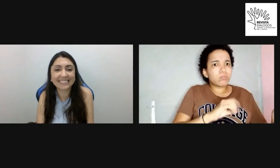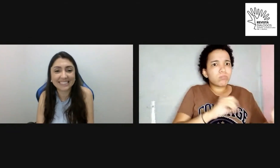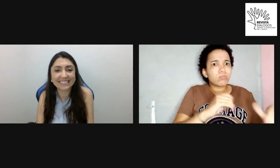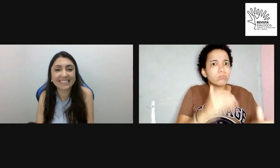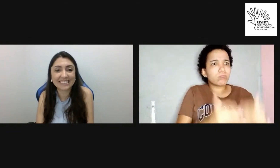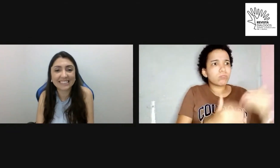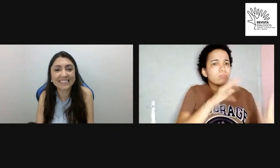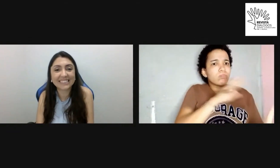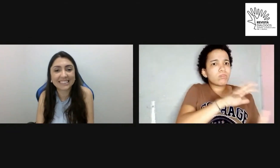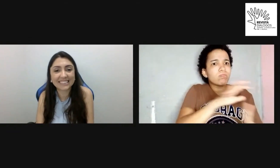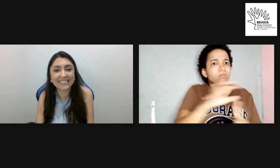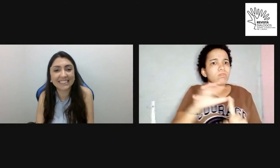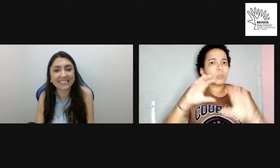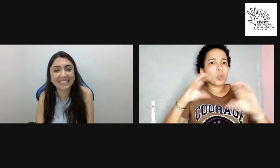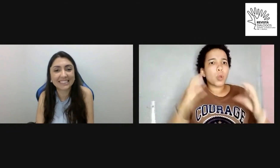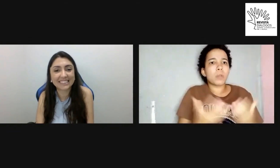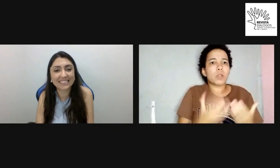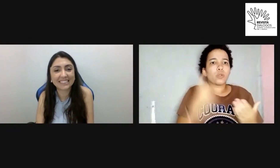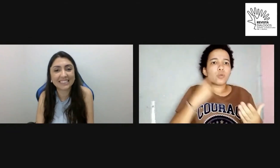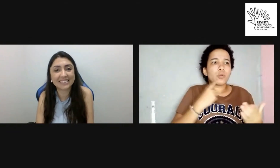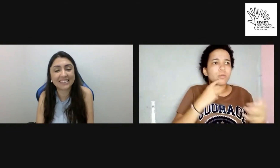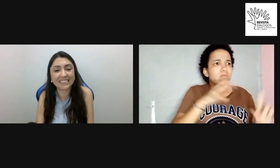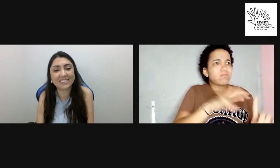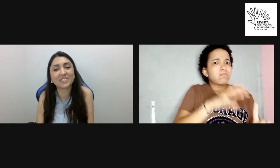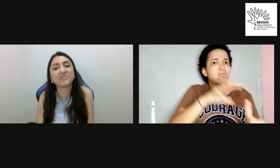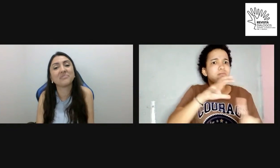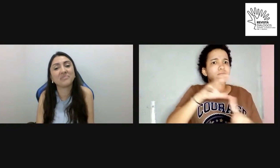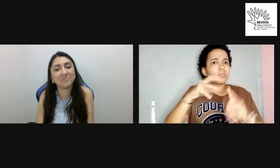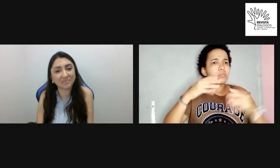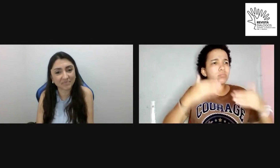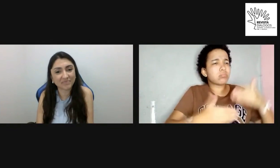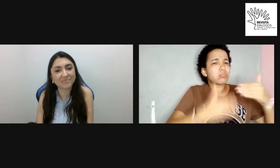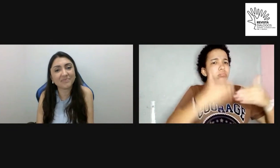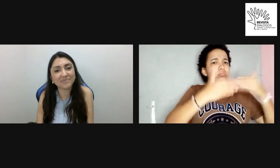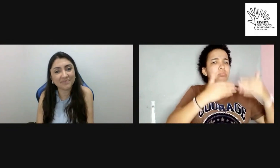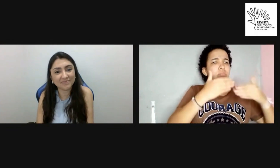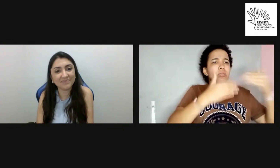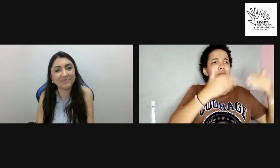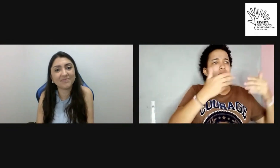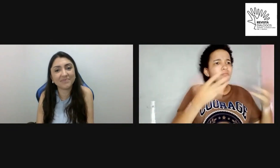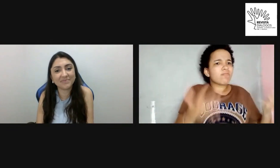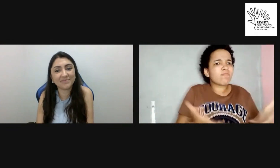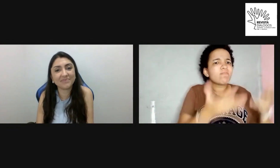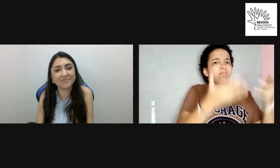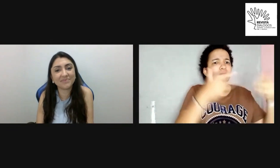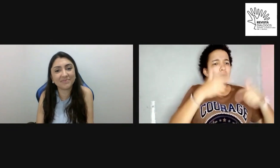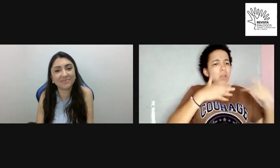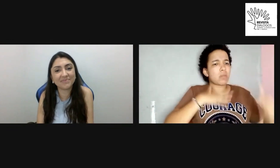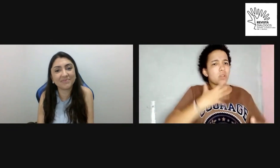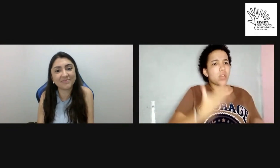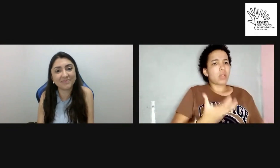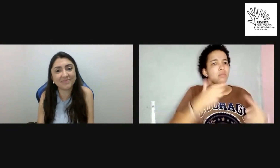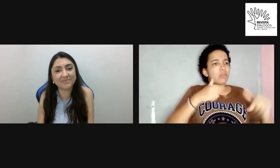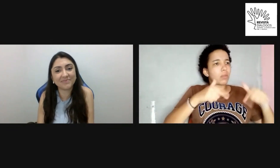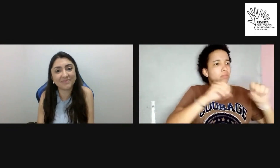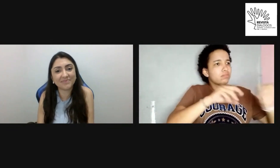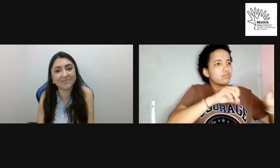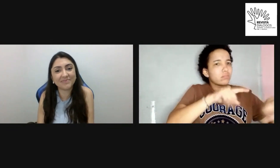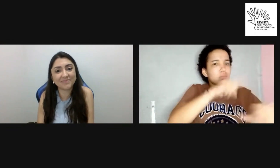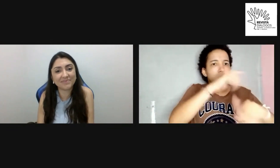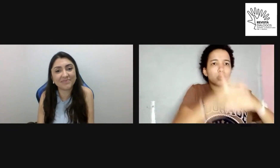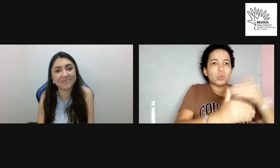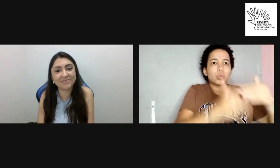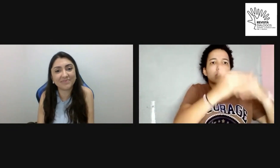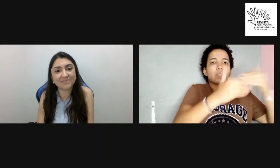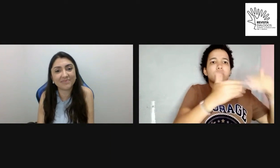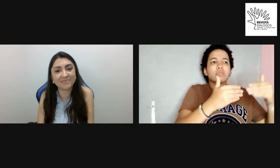acontece no INES, para ensinar e influenciar a comunidade surda a evoluir, motivar eles